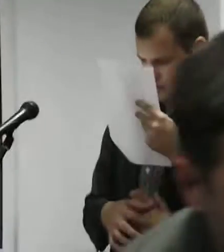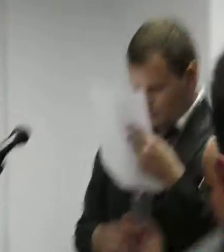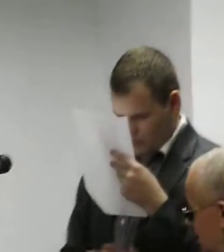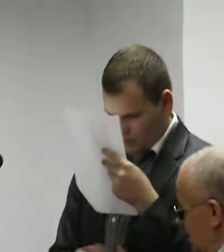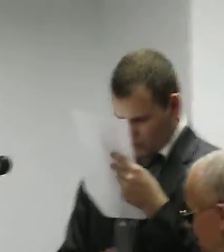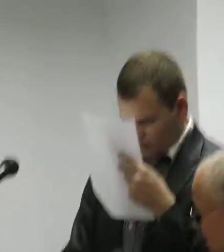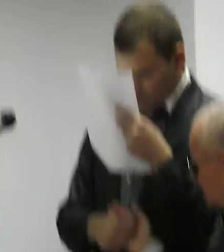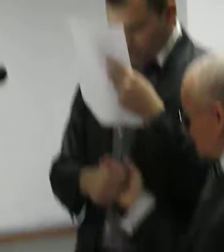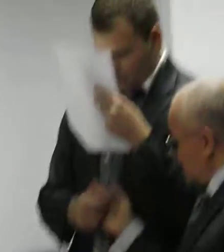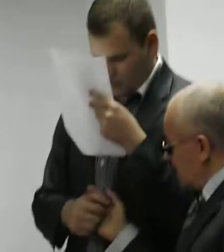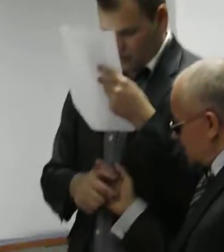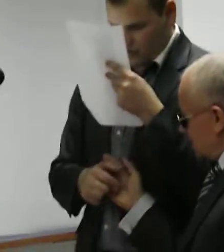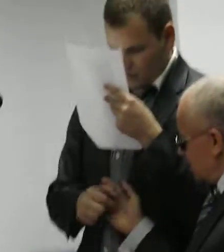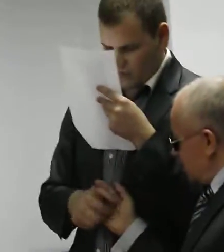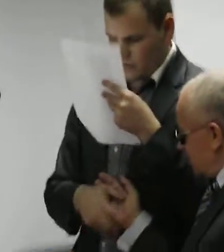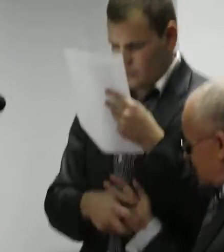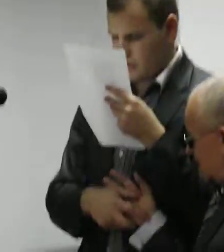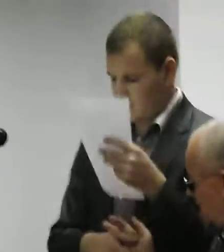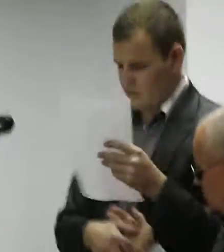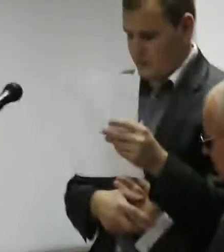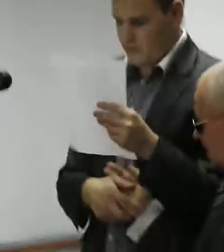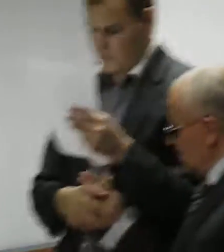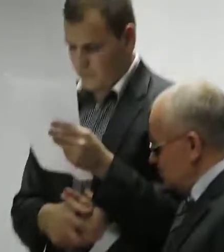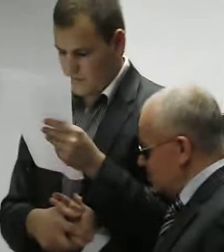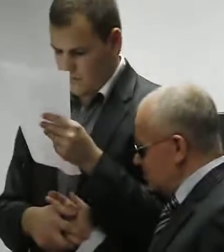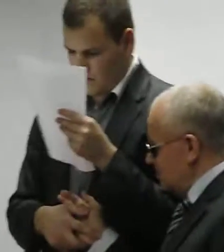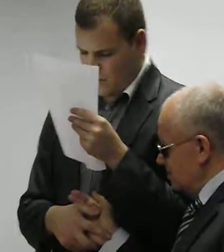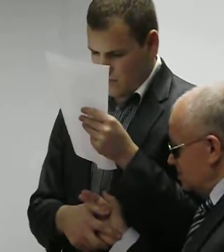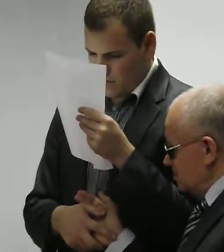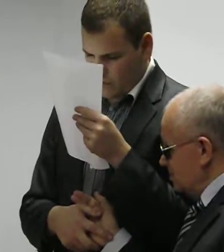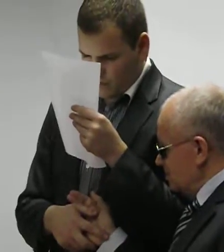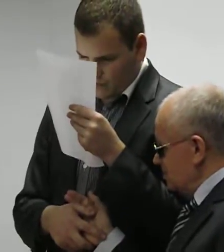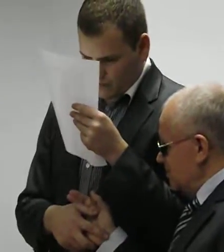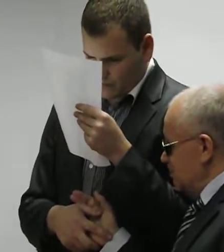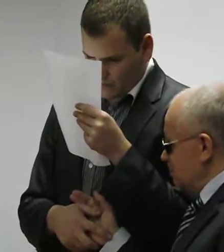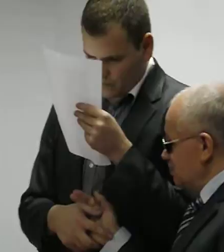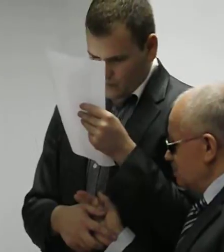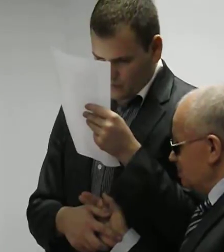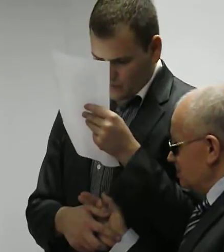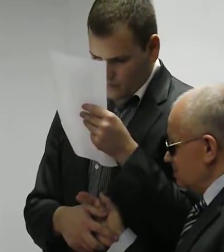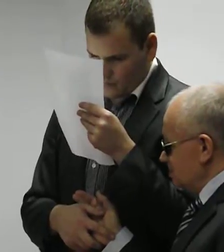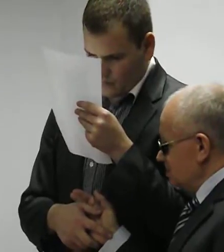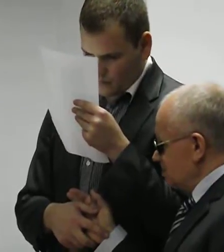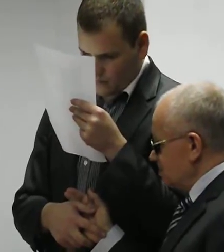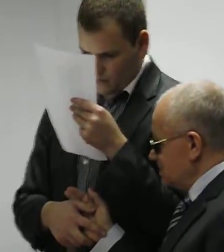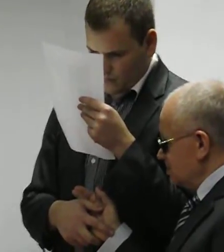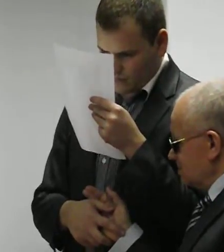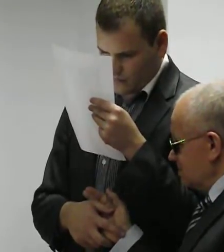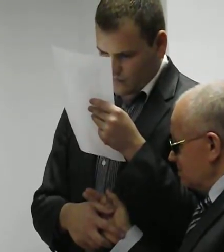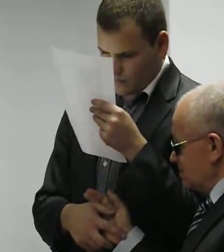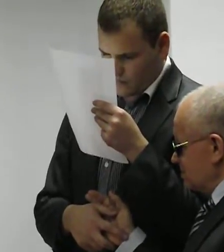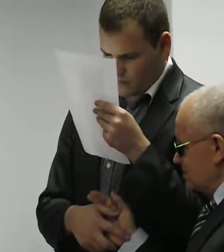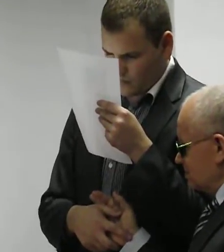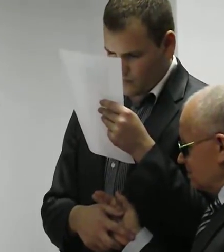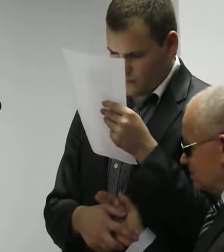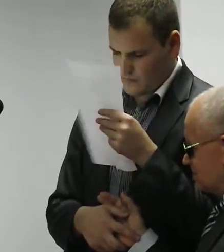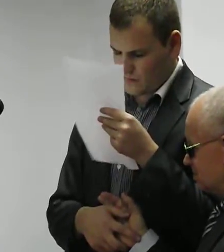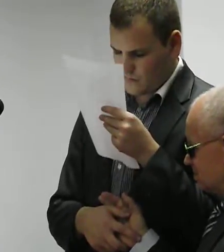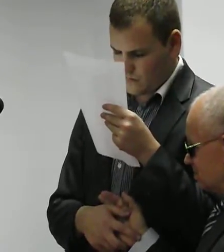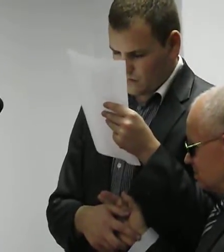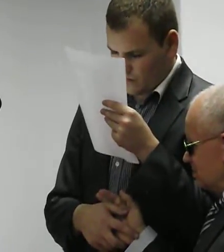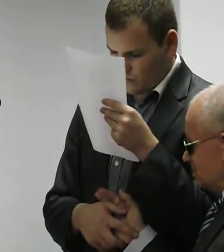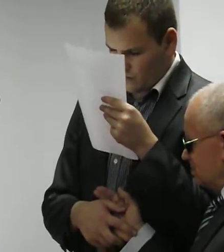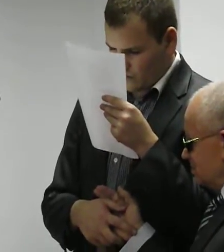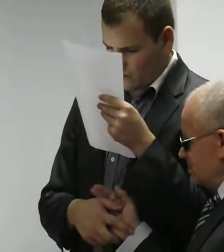prezenți, mulțumesc foarte mult presei care o parte a fost aici și a venit să plece și încă unii au mai rămas, iarăși un gest de